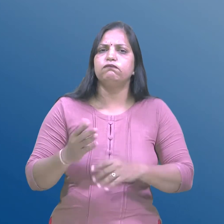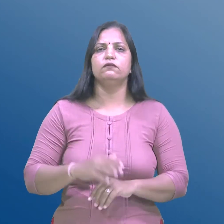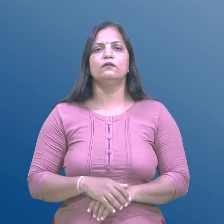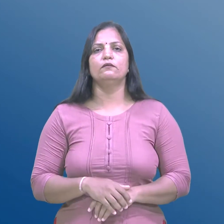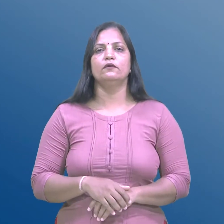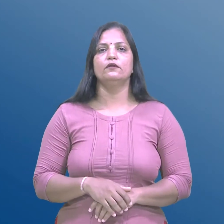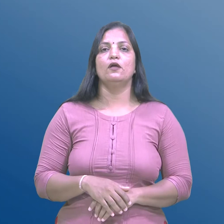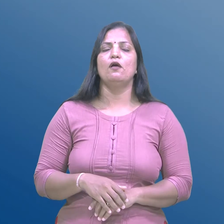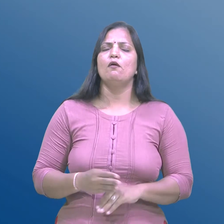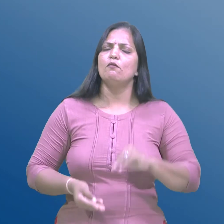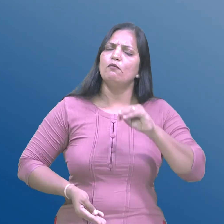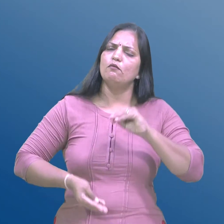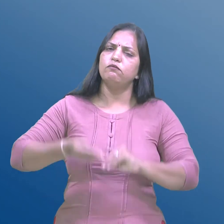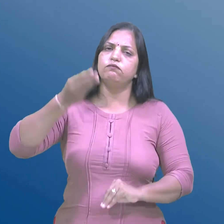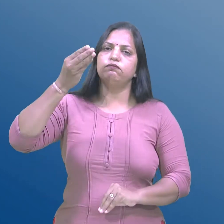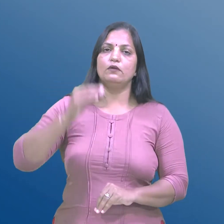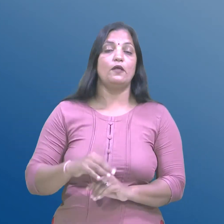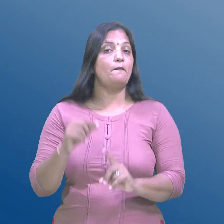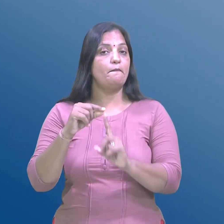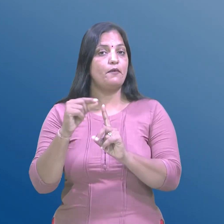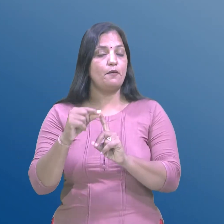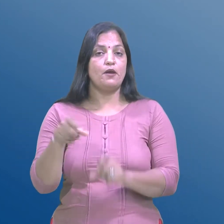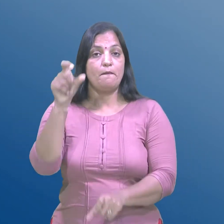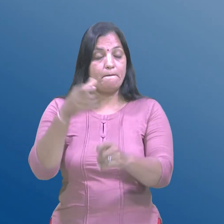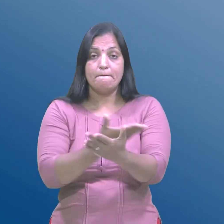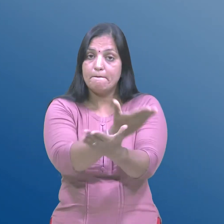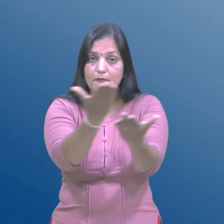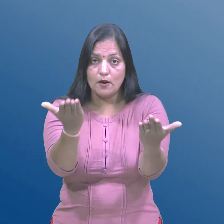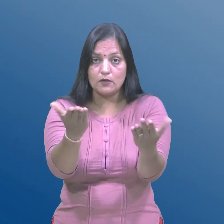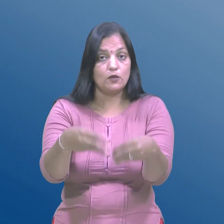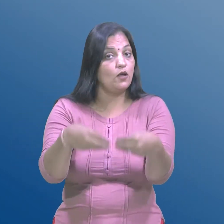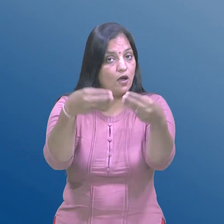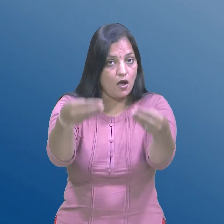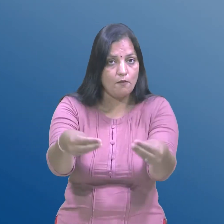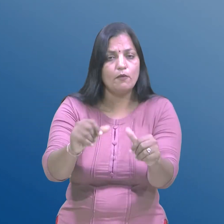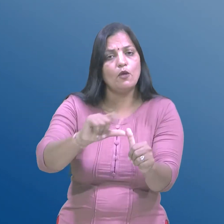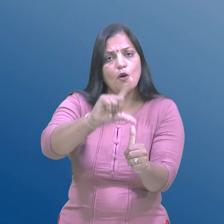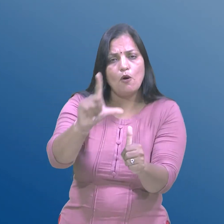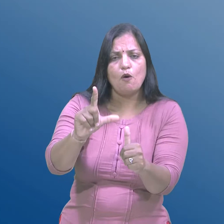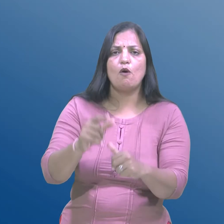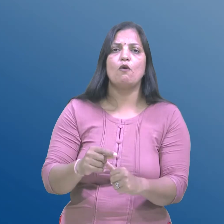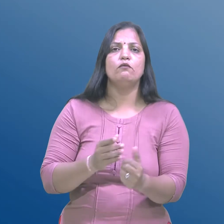મહદ અંશે જાહેર જનતાને પૂરી પાડવામાં આવતી તમામ પ્રકારની સેવાઓ,